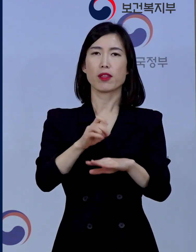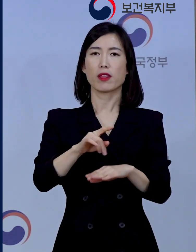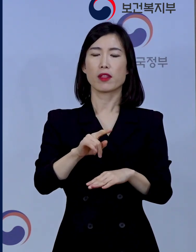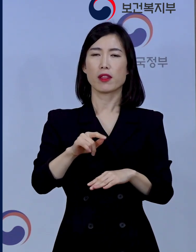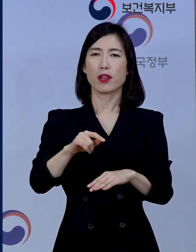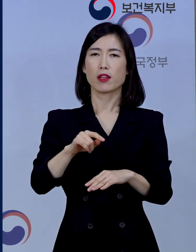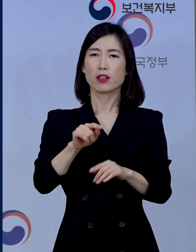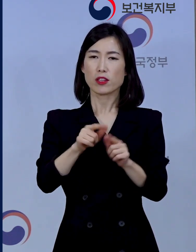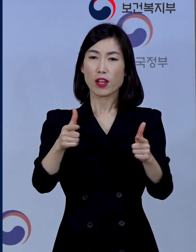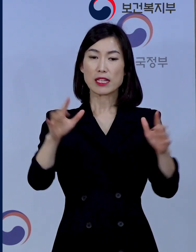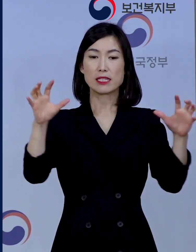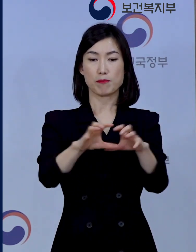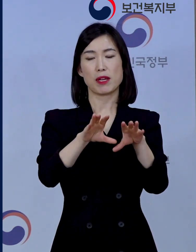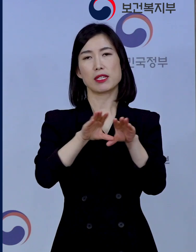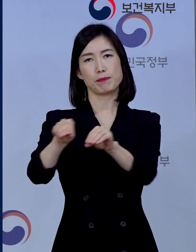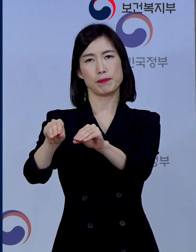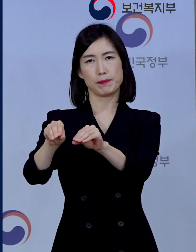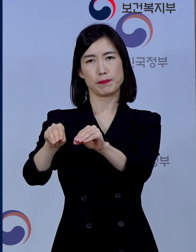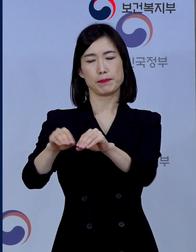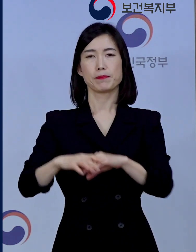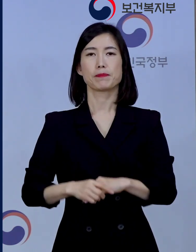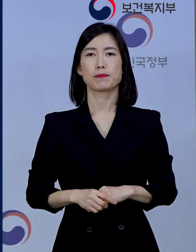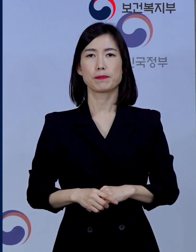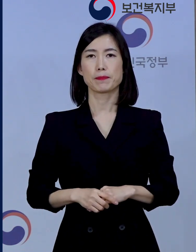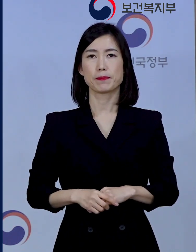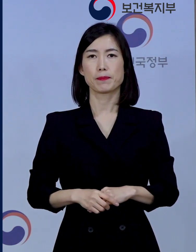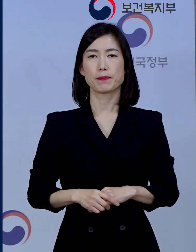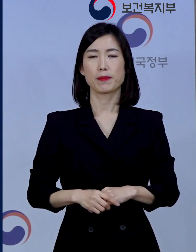학원, 교습소에 대하여 집합 금지합니다.